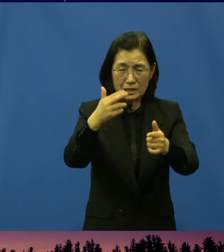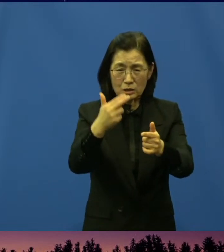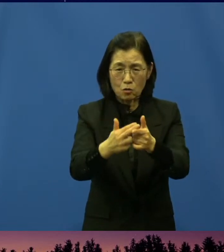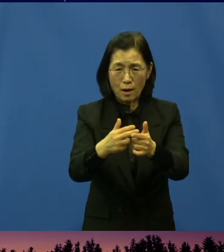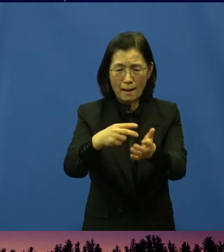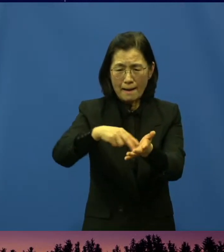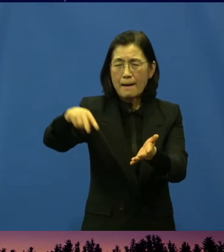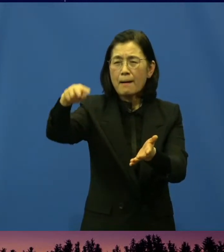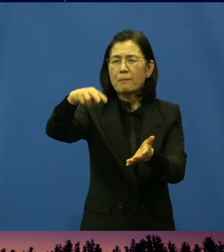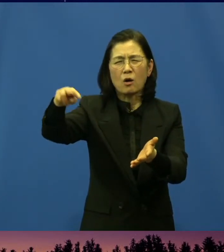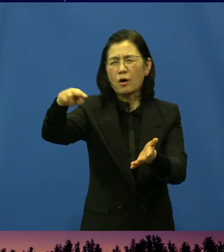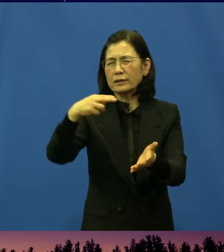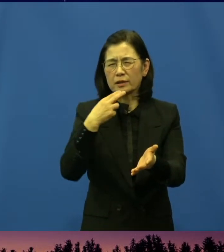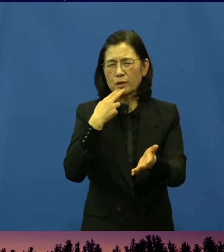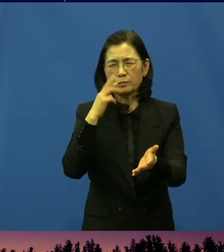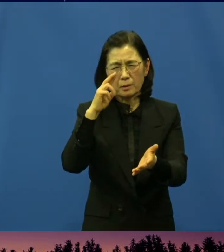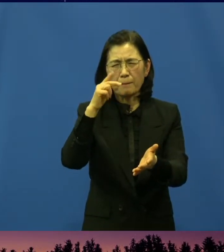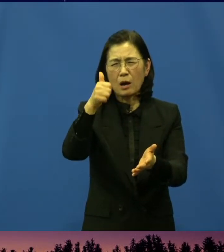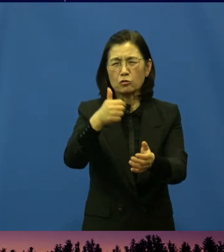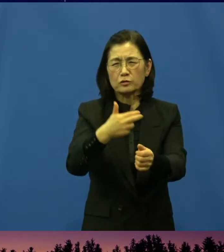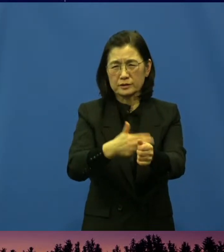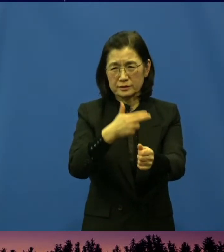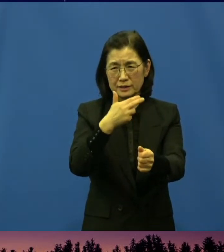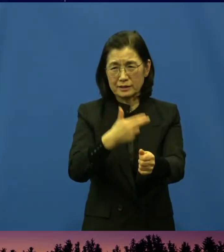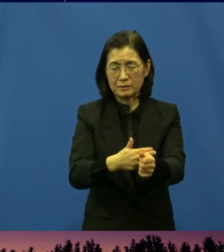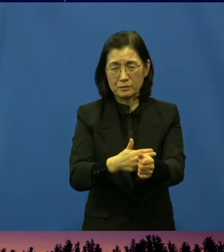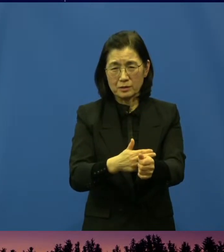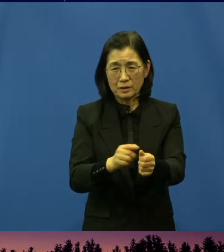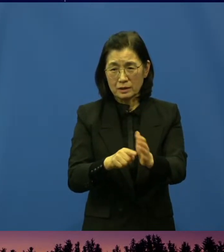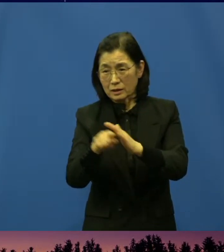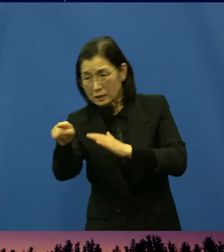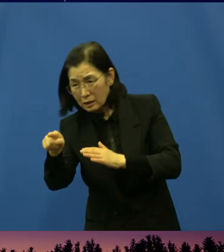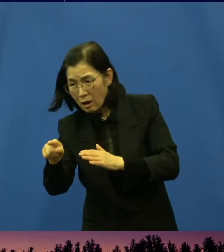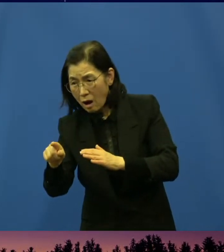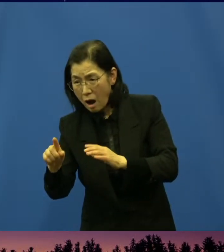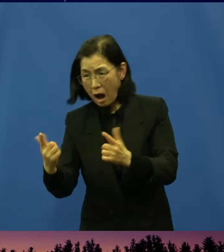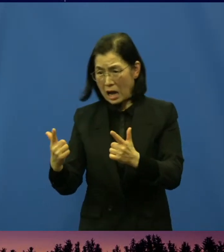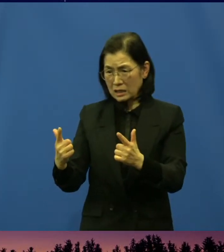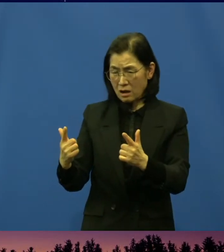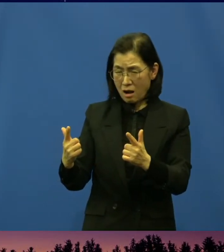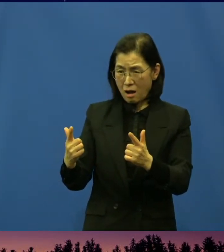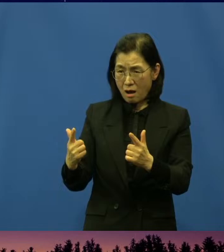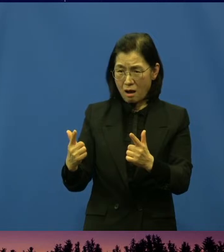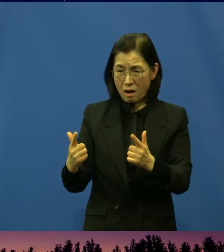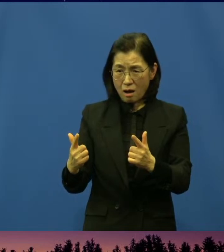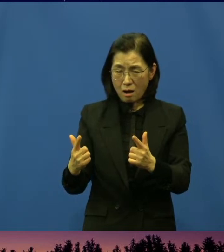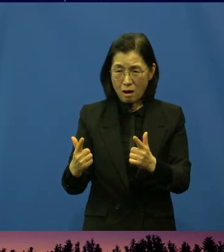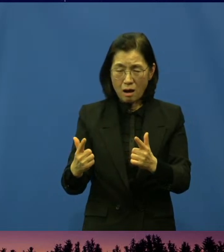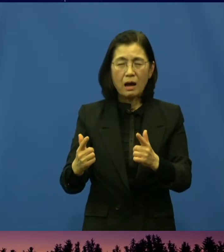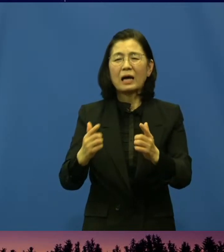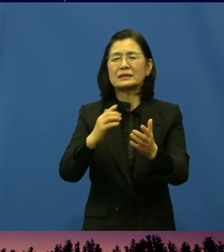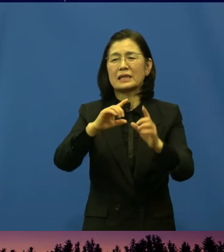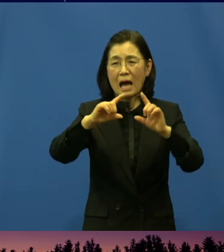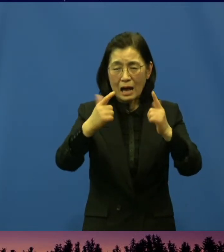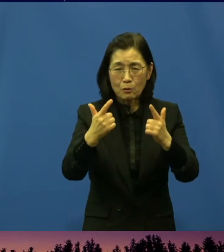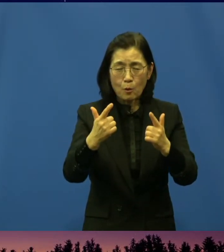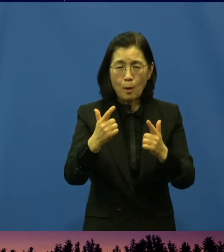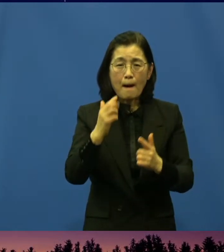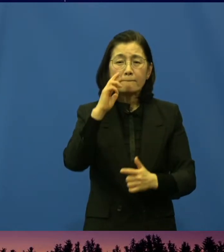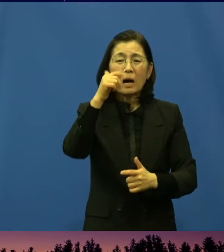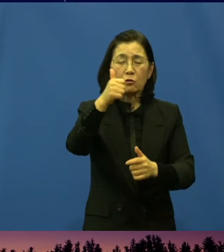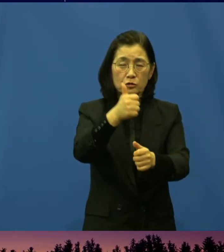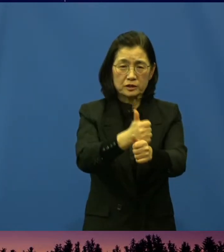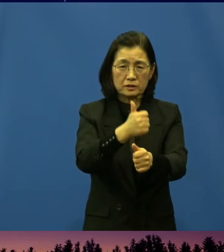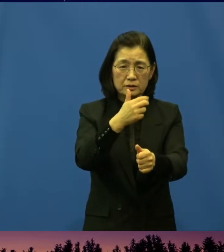목적지도 모르고 막 왔다리 하겠어요? 여기가 아닌가 봐요. 그럴 수 있나요? 아니에요. 바울 사도는 완전 오리 굵어요.